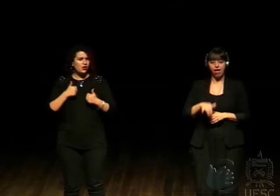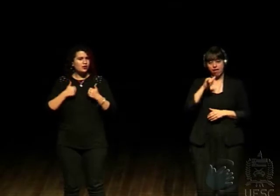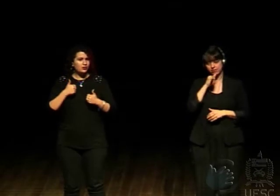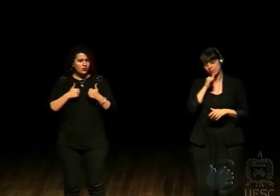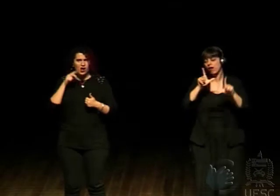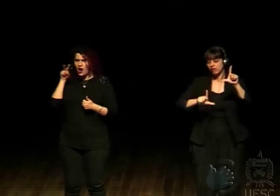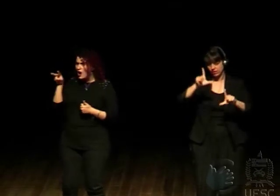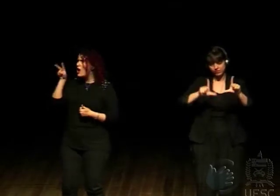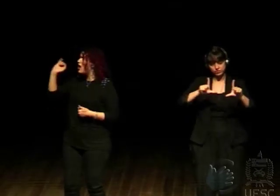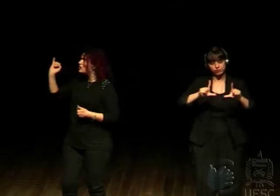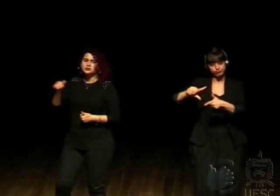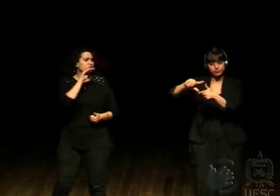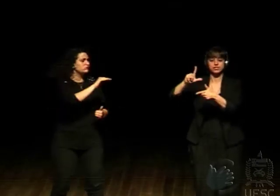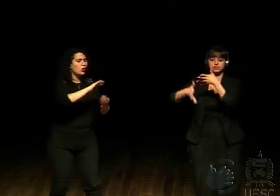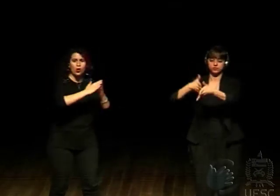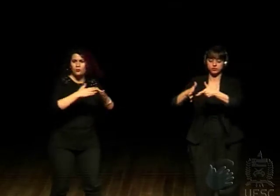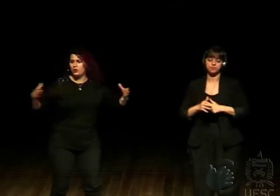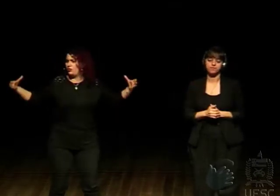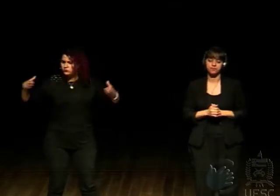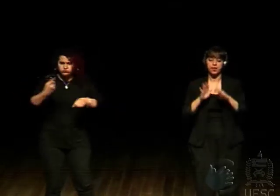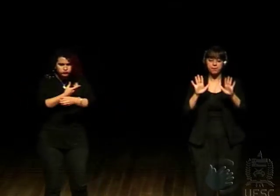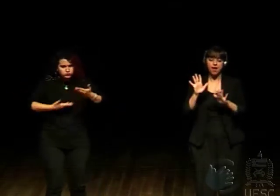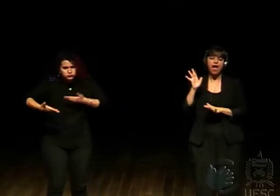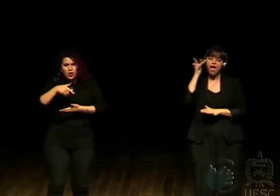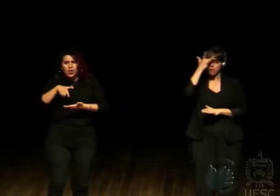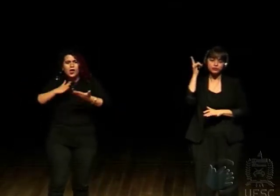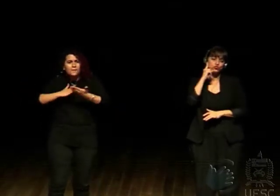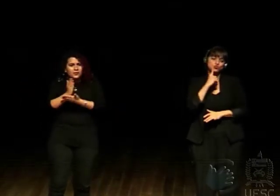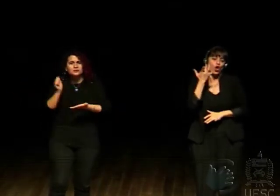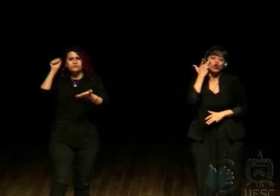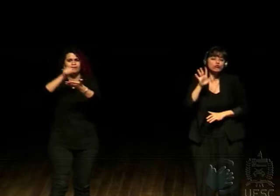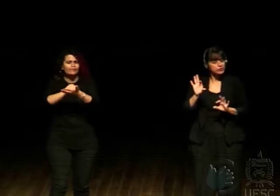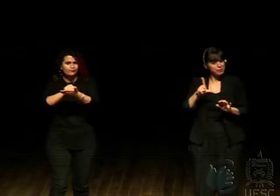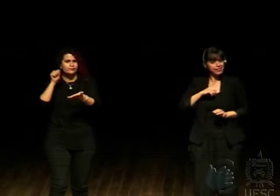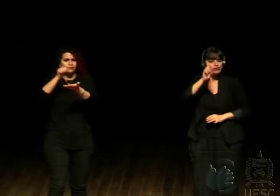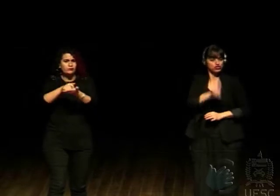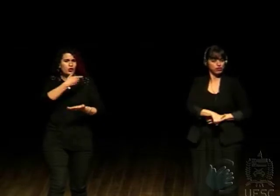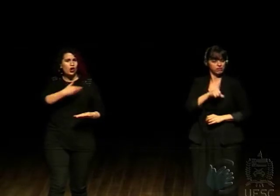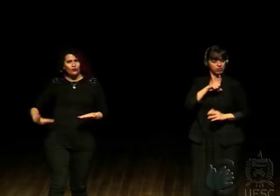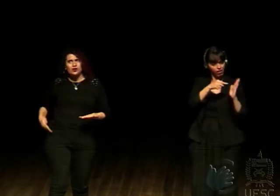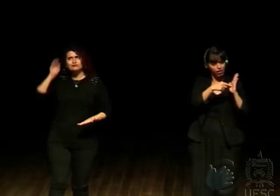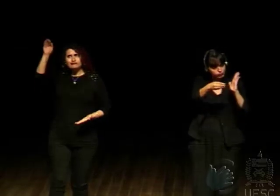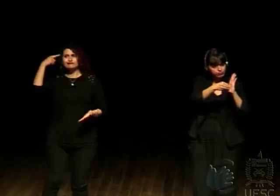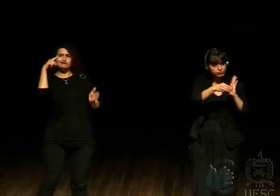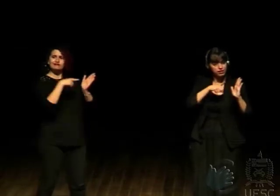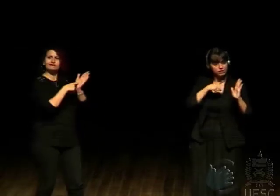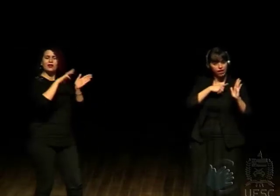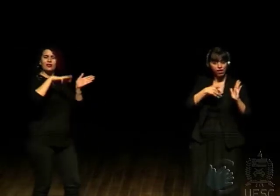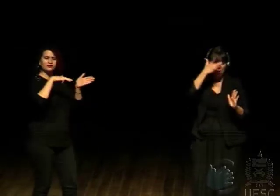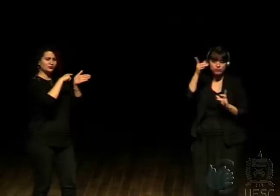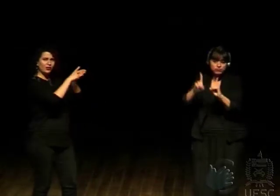Entonces, por años las personas sordas no estuvieron tan enteradas de estas posibilidades que ofrecía la ley, hasta que una